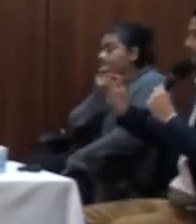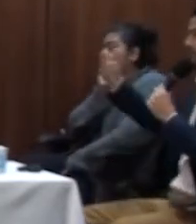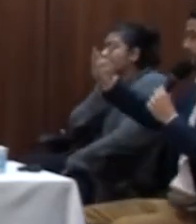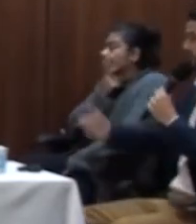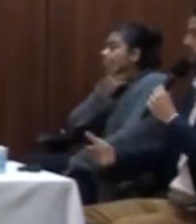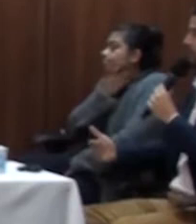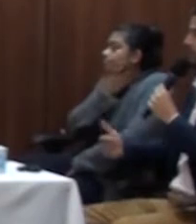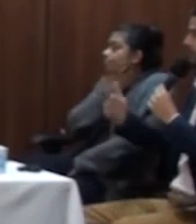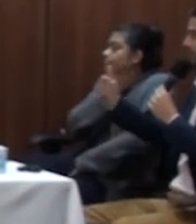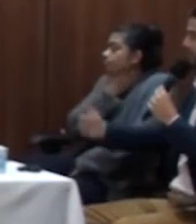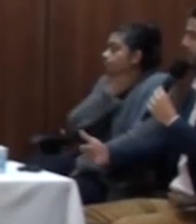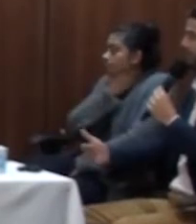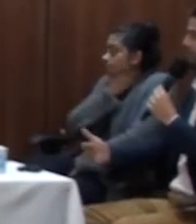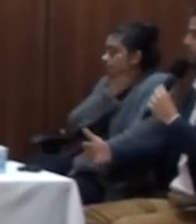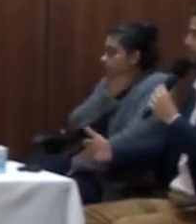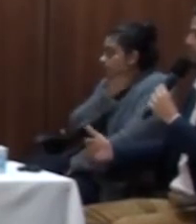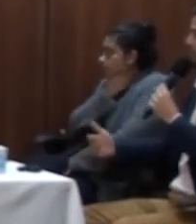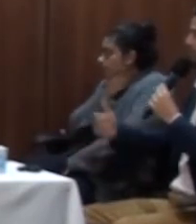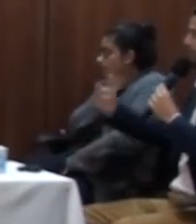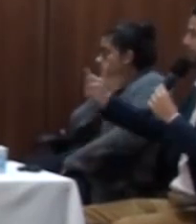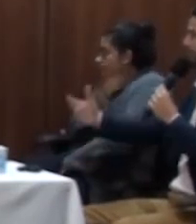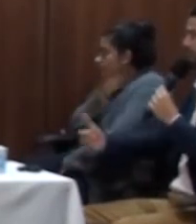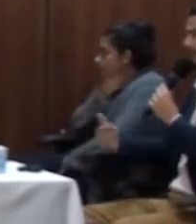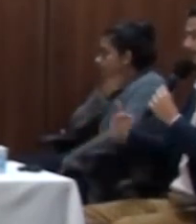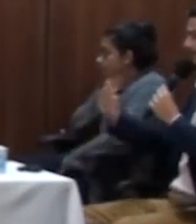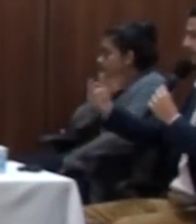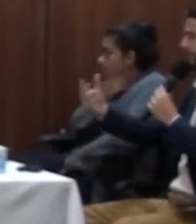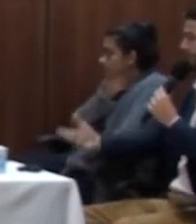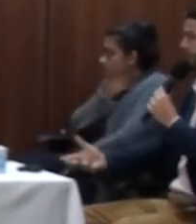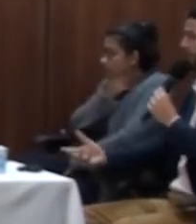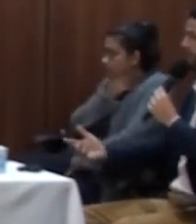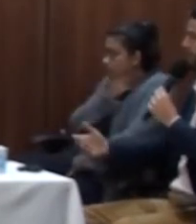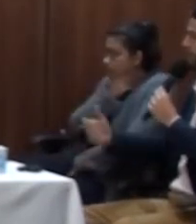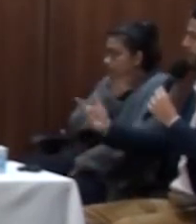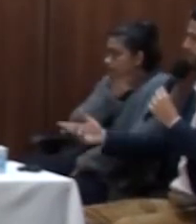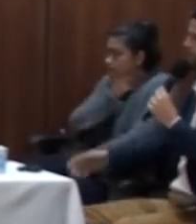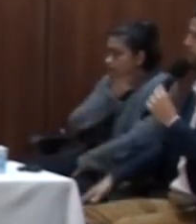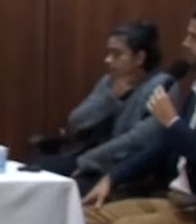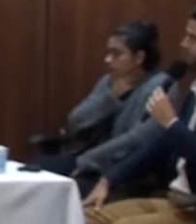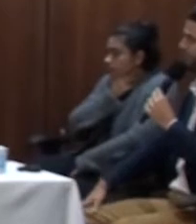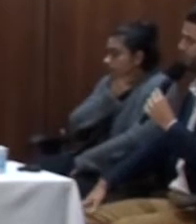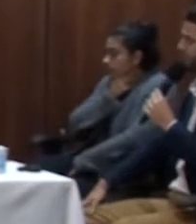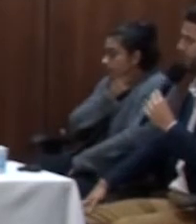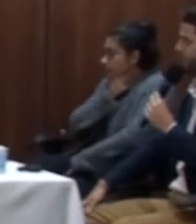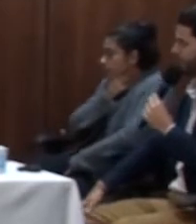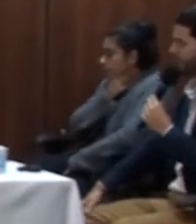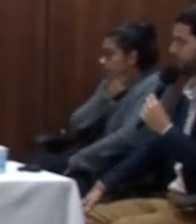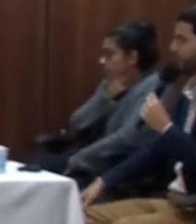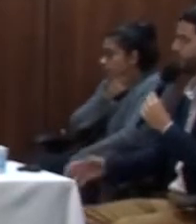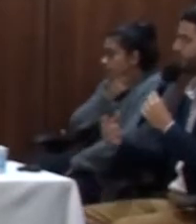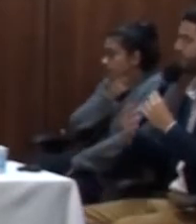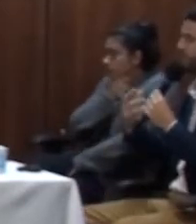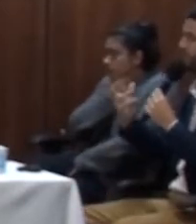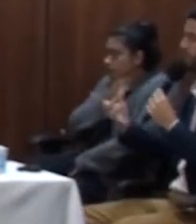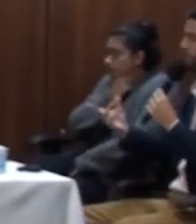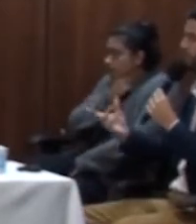Se a pessoa está pronta hoje, termina os 2 anos de acompanhamento hoje, enfim, tá pronta para a cirurgia, são 12 anos e meio de espera na fila. Então eu